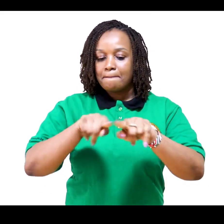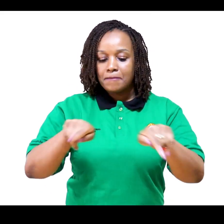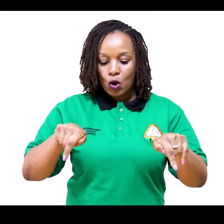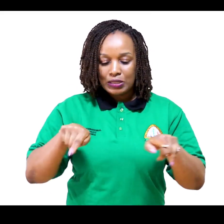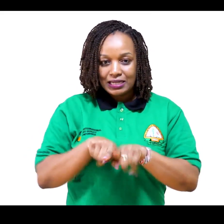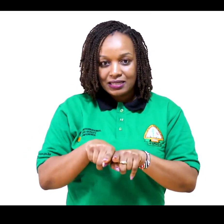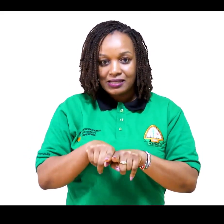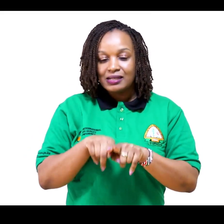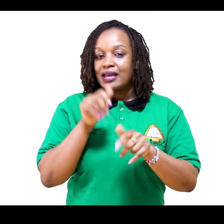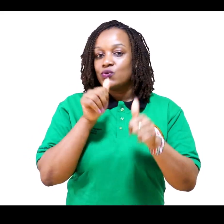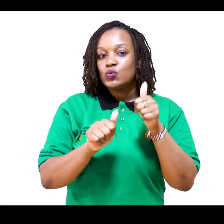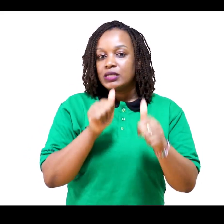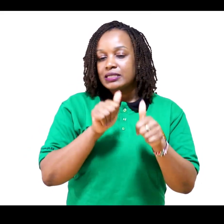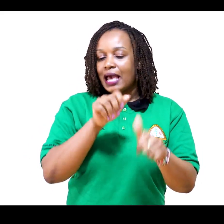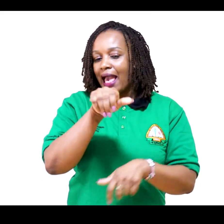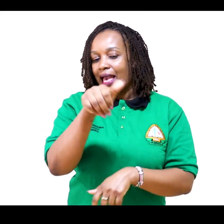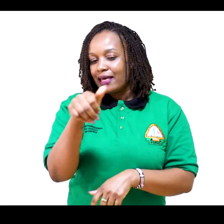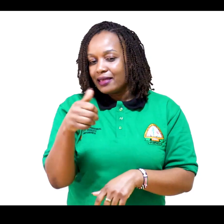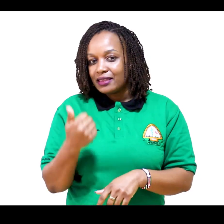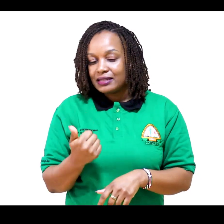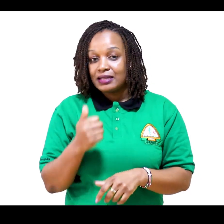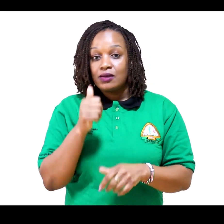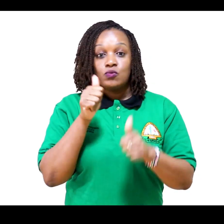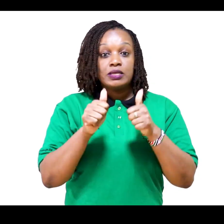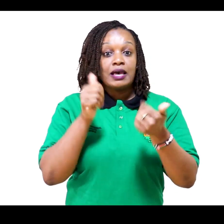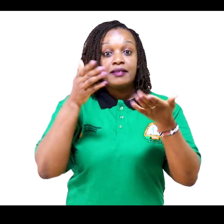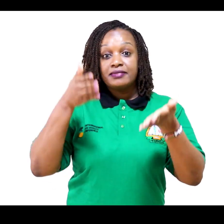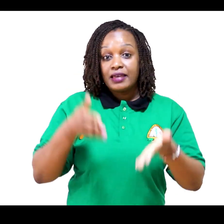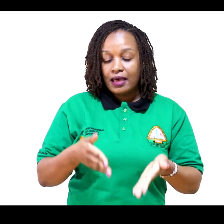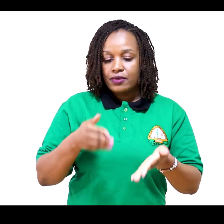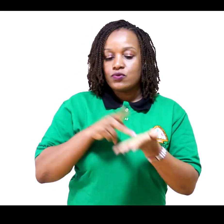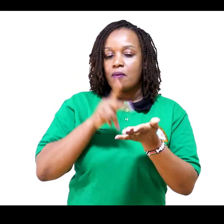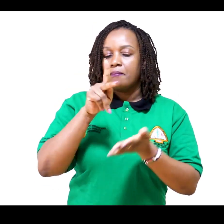mbao, kabari na vingine kwa kila shehena kwa shilingi 1,000.